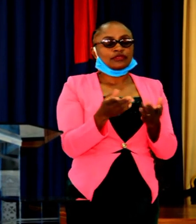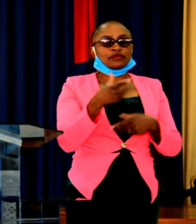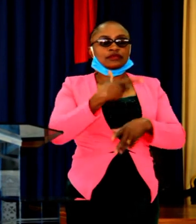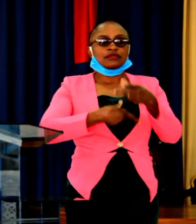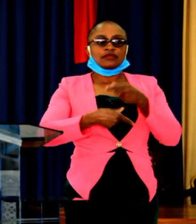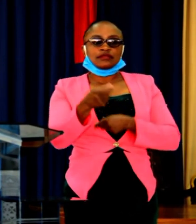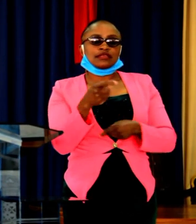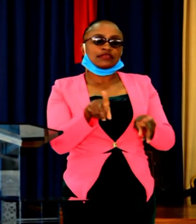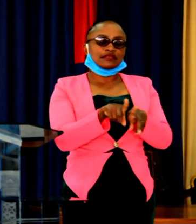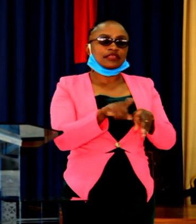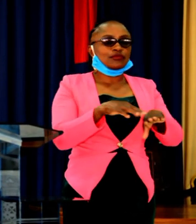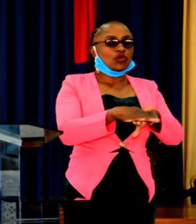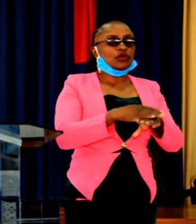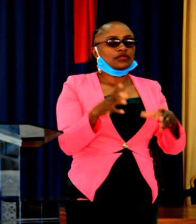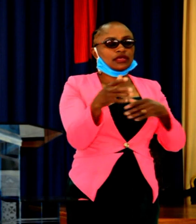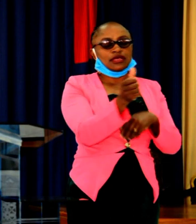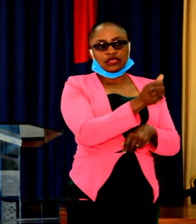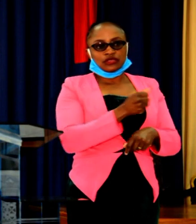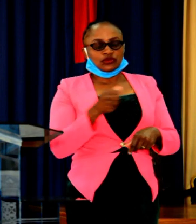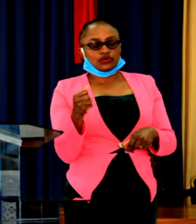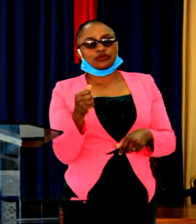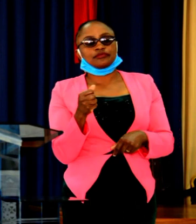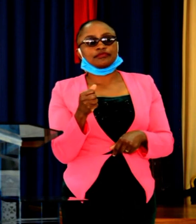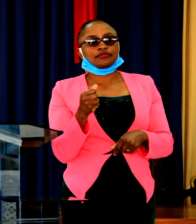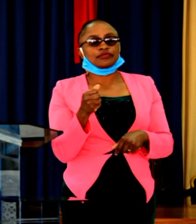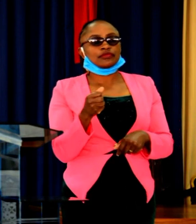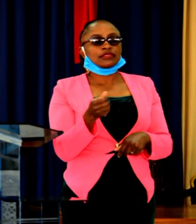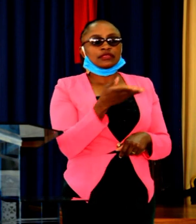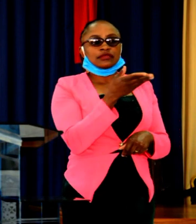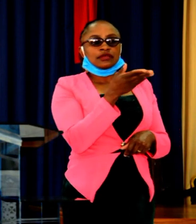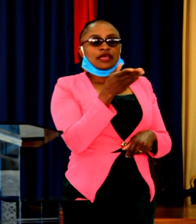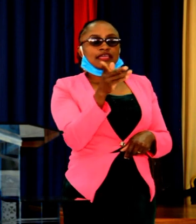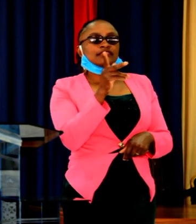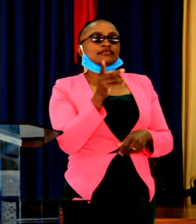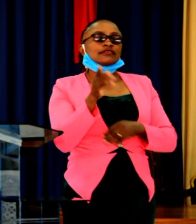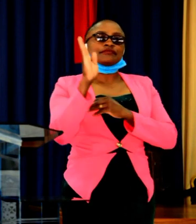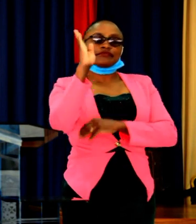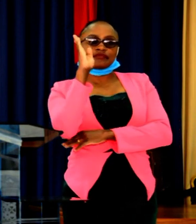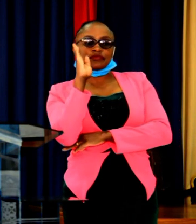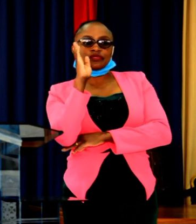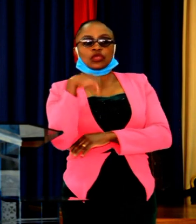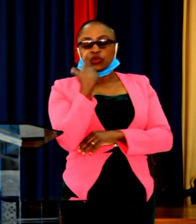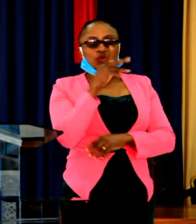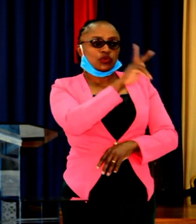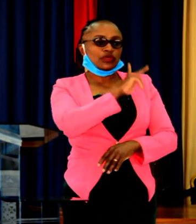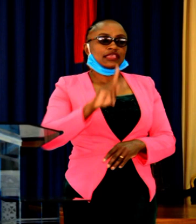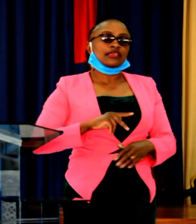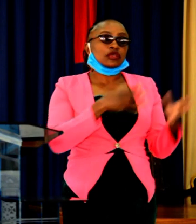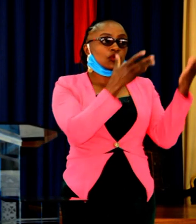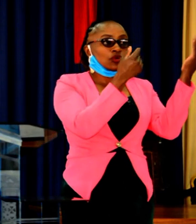shekeli. Rangoni pa Samaria. Basi yule akida ambaye mfalme alikuwa akitegemea mkono